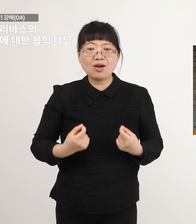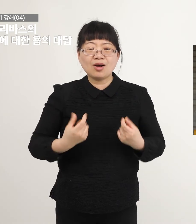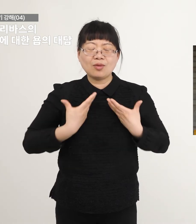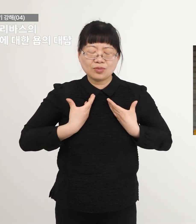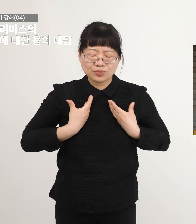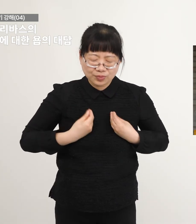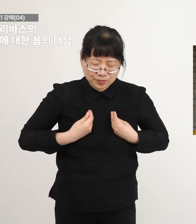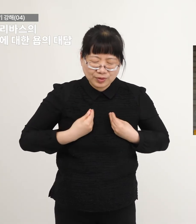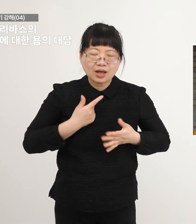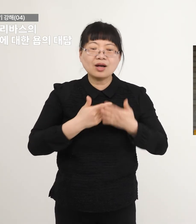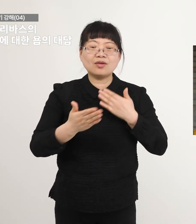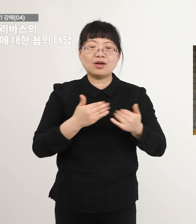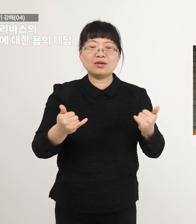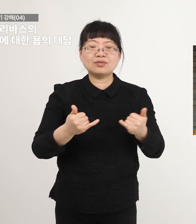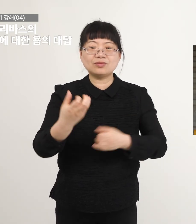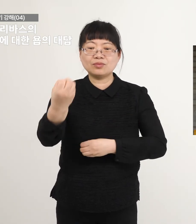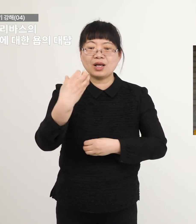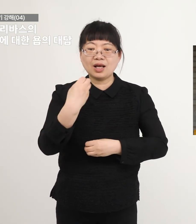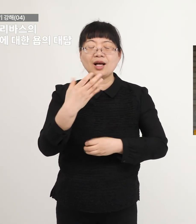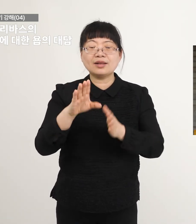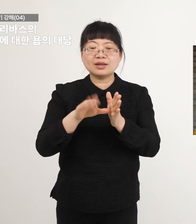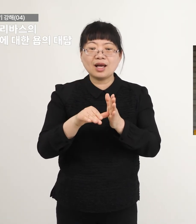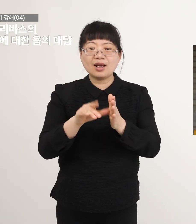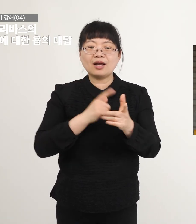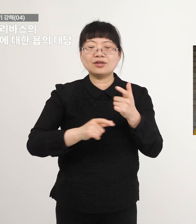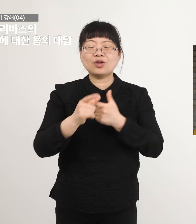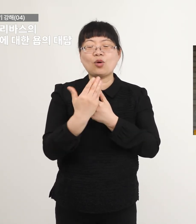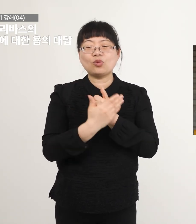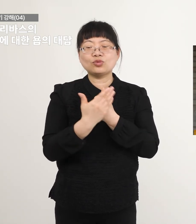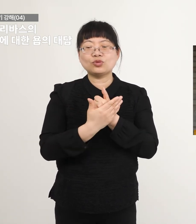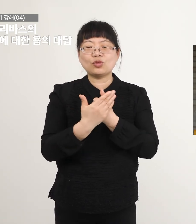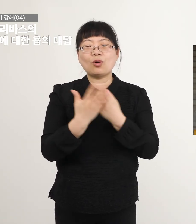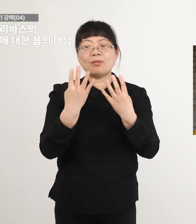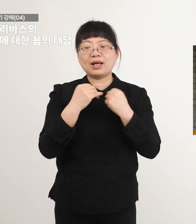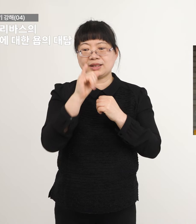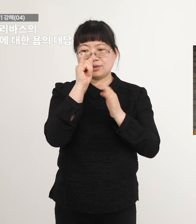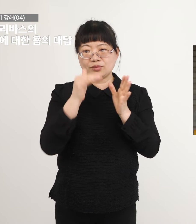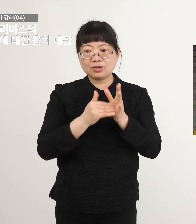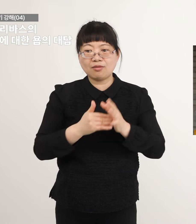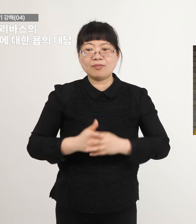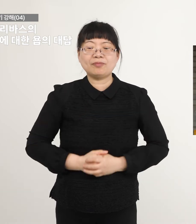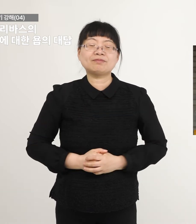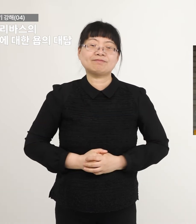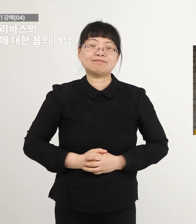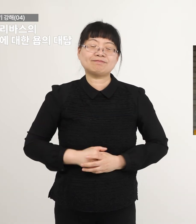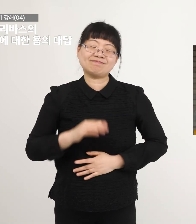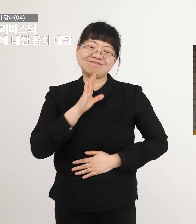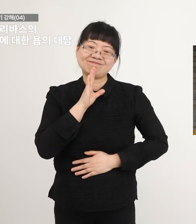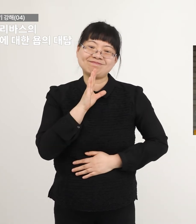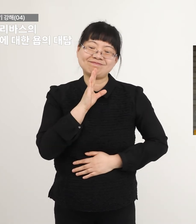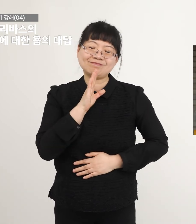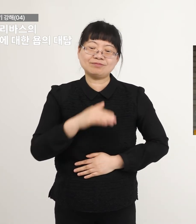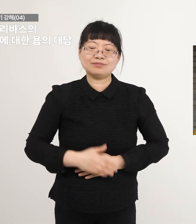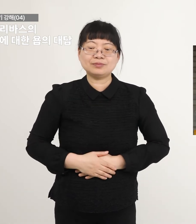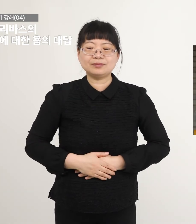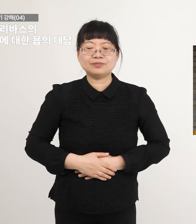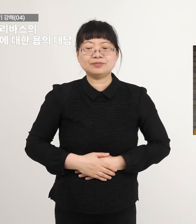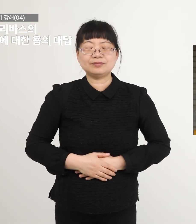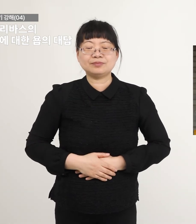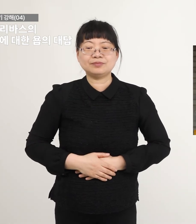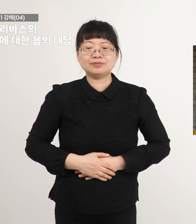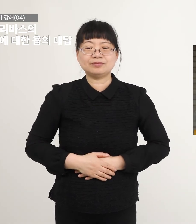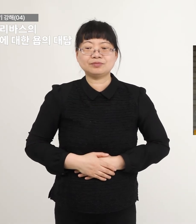얘기를 해주는 친구에게 훨씬 위로를 받는 경우가 얼마나 많습니까? 그렇잖아요?